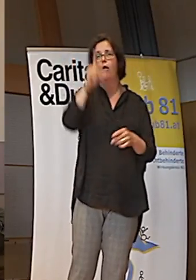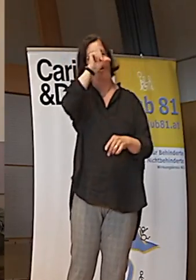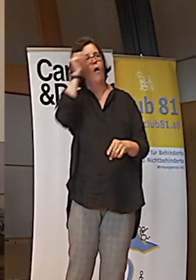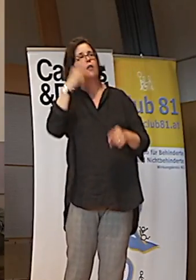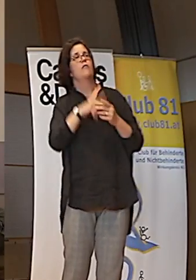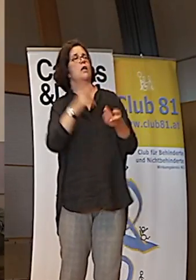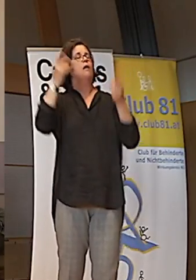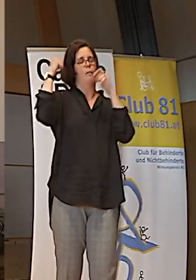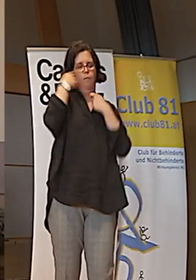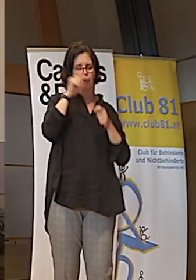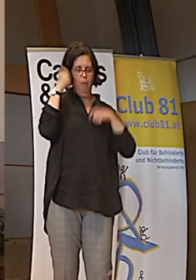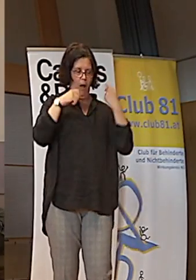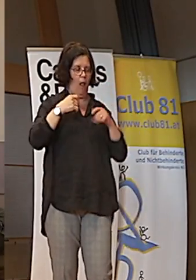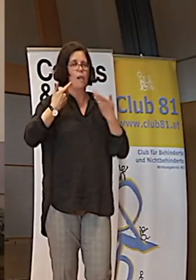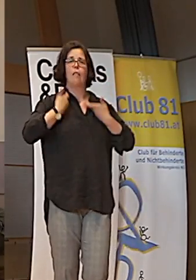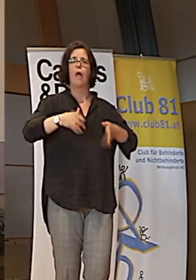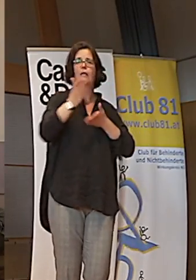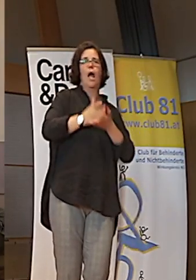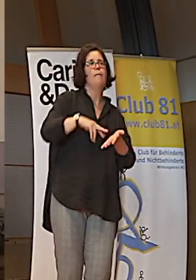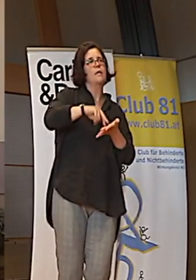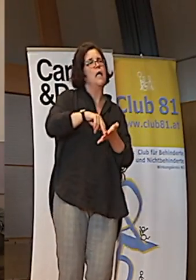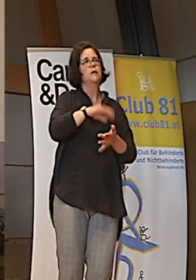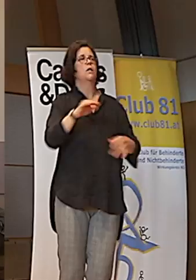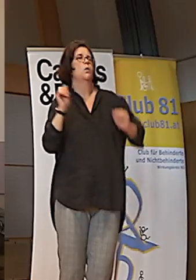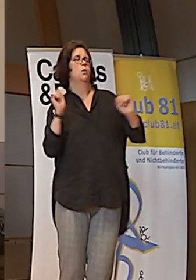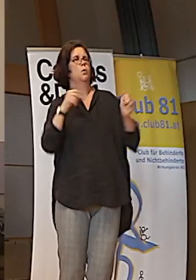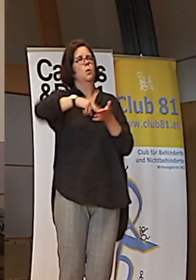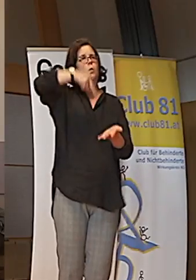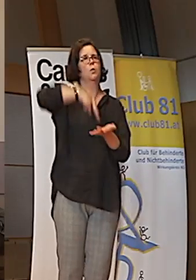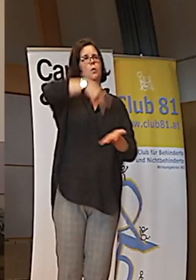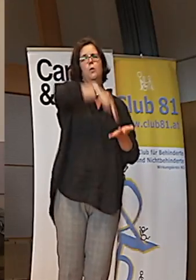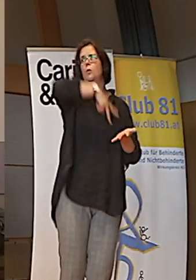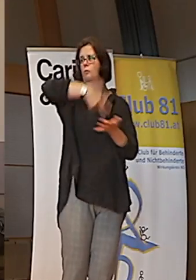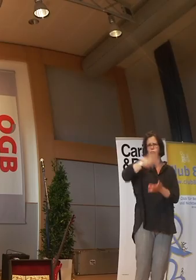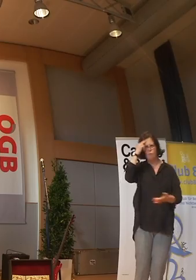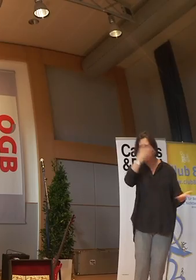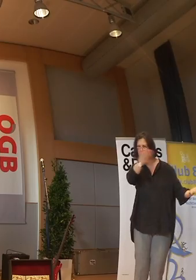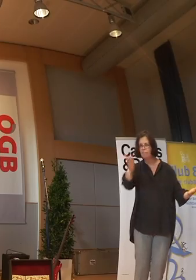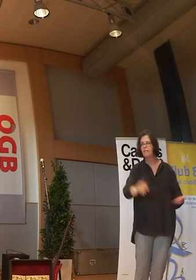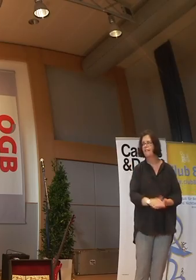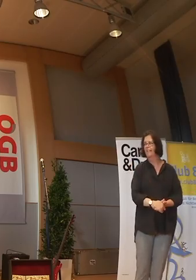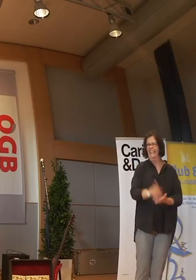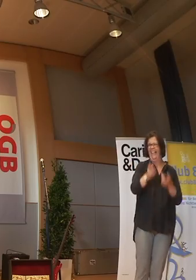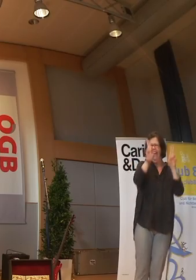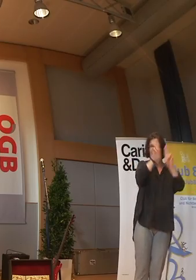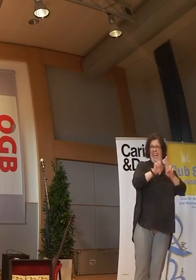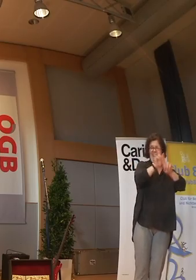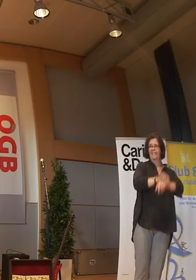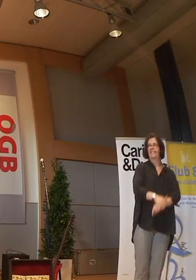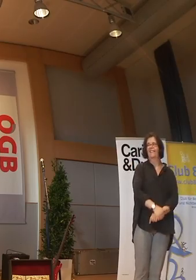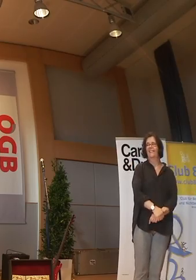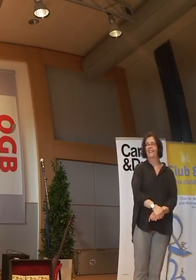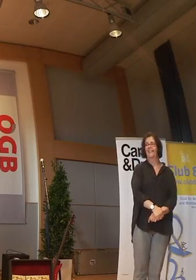Leute auf dem Hauptmann sind, halb nackt tanzen, und so, ihr kennt's das, Und so ähnlich ist das auch.